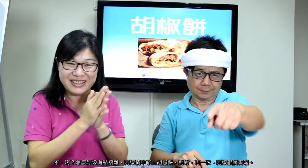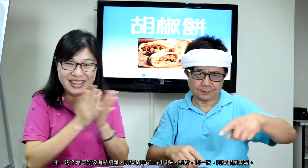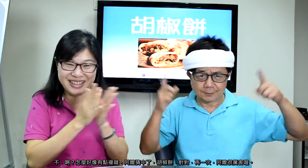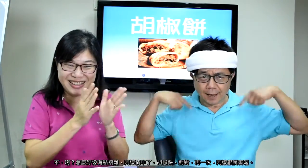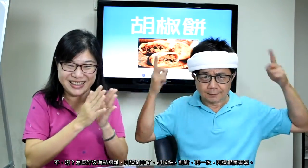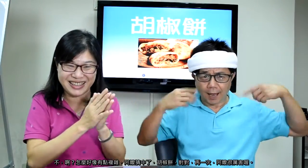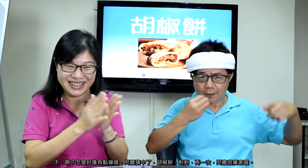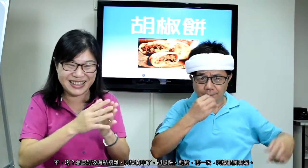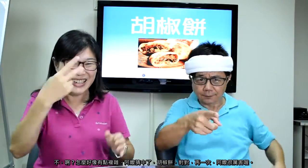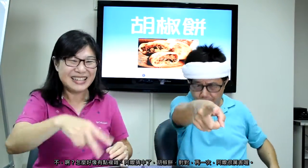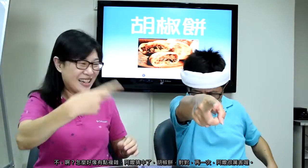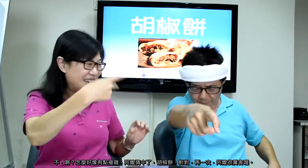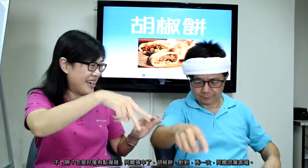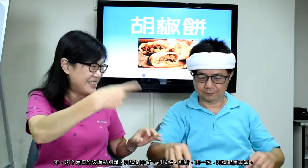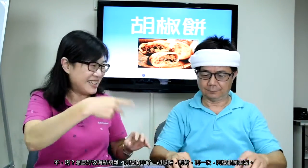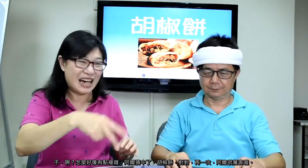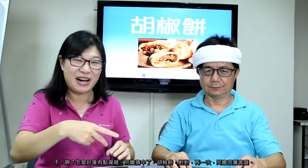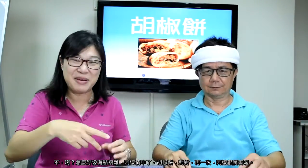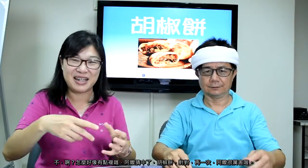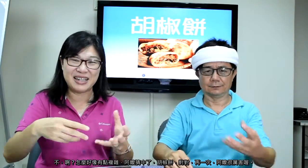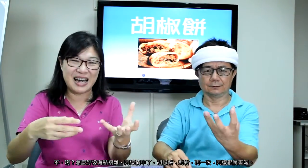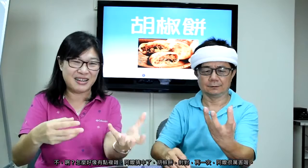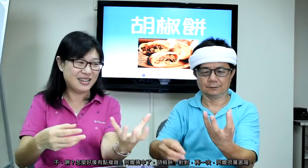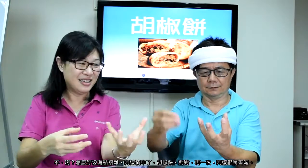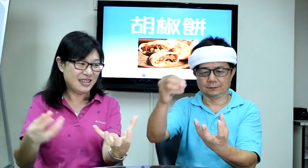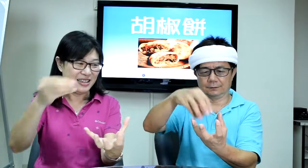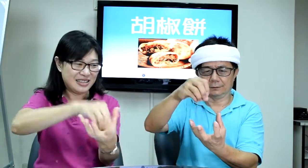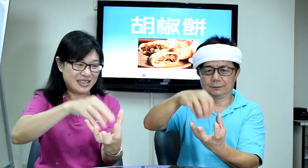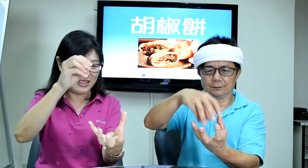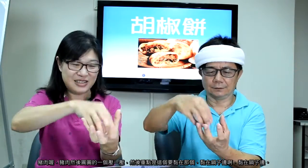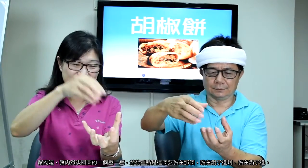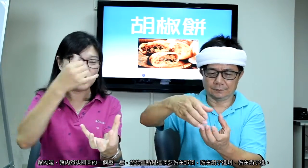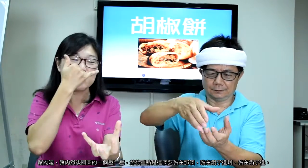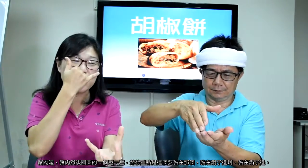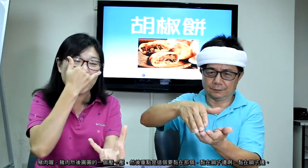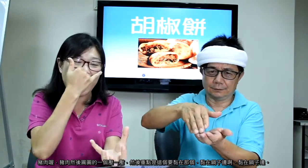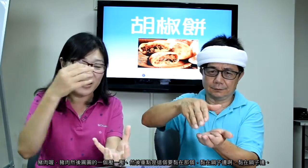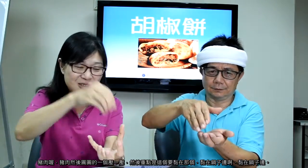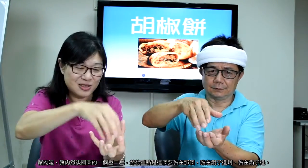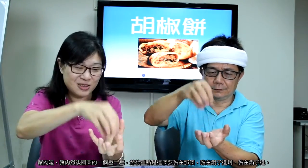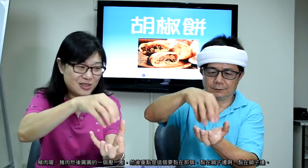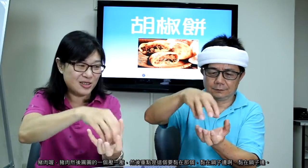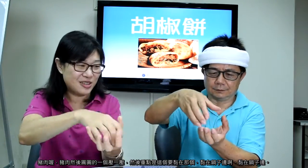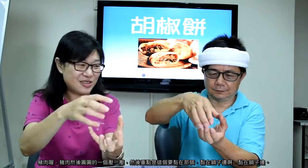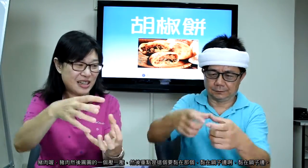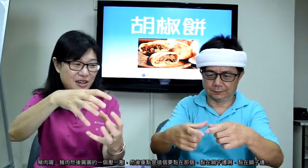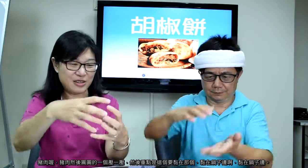对对对，好，再一次哦，阿嬷很厉害哦。猪肉啊，哈，猪肉，然后圆